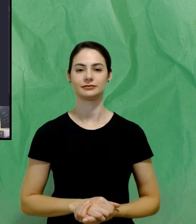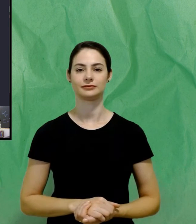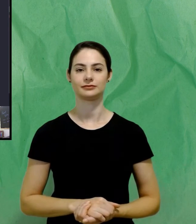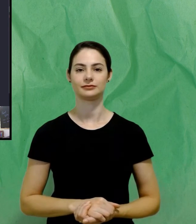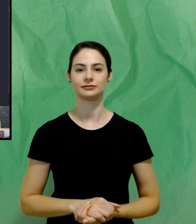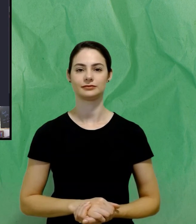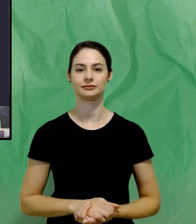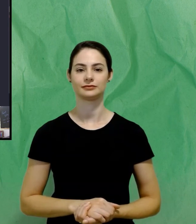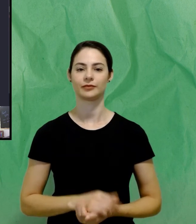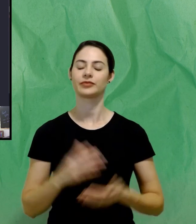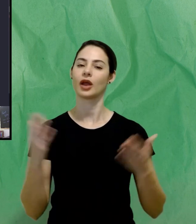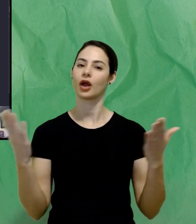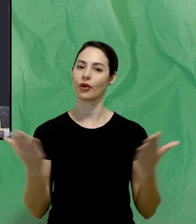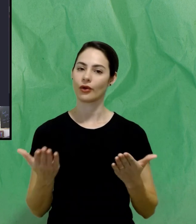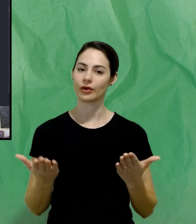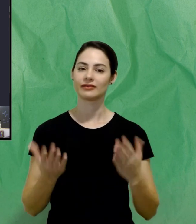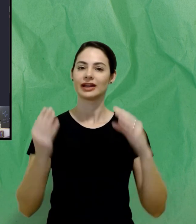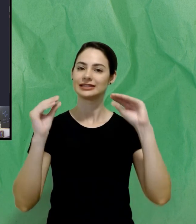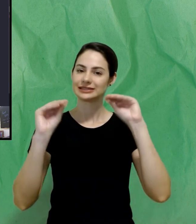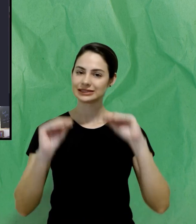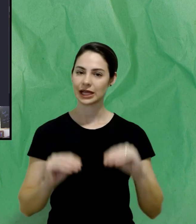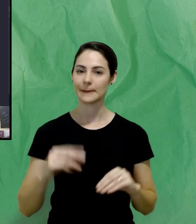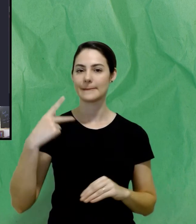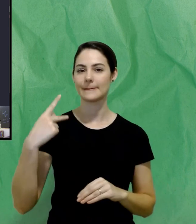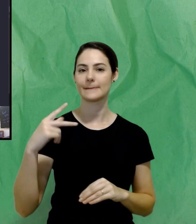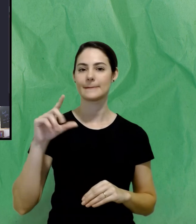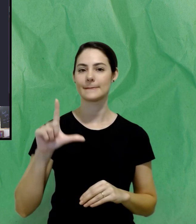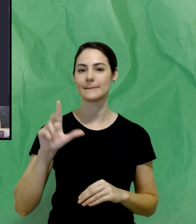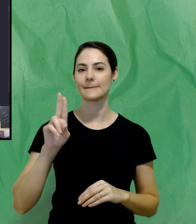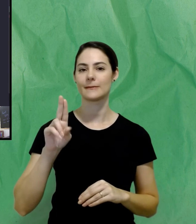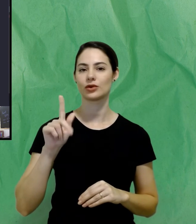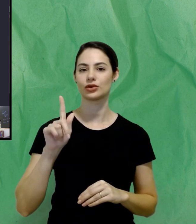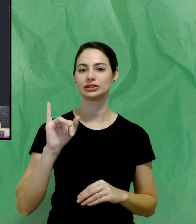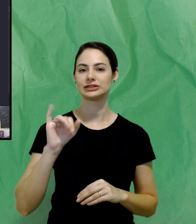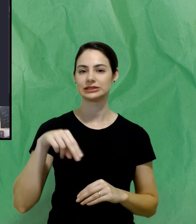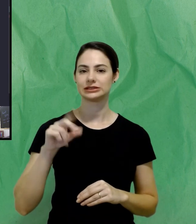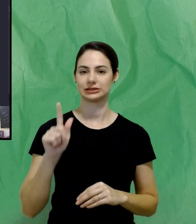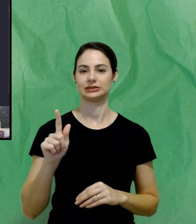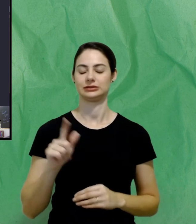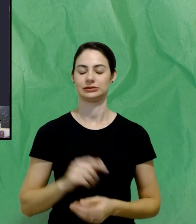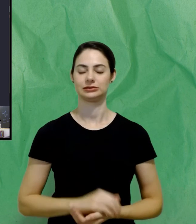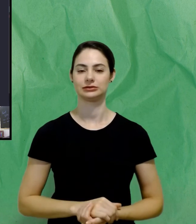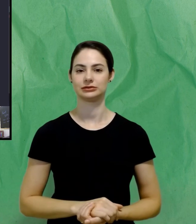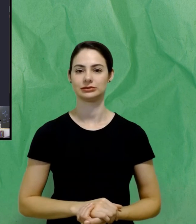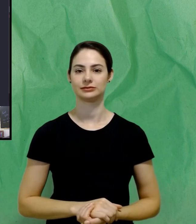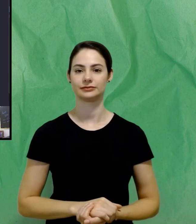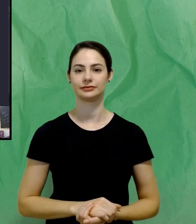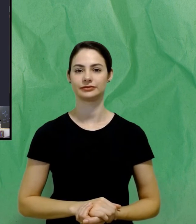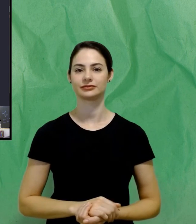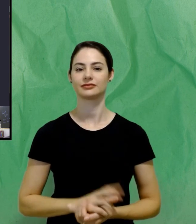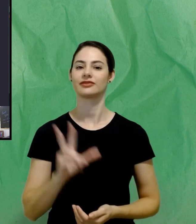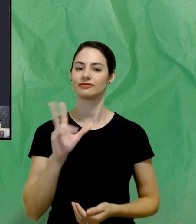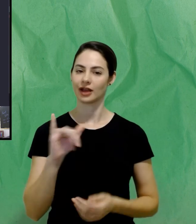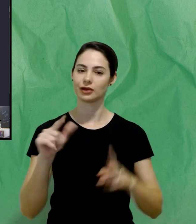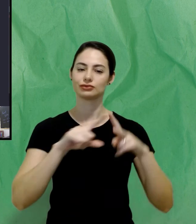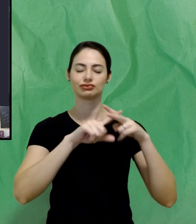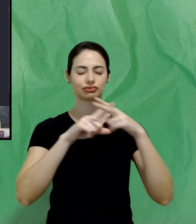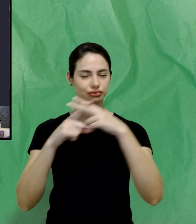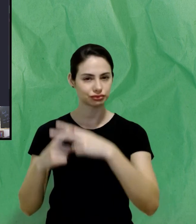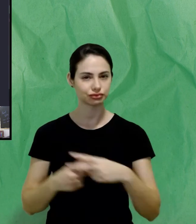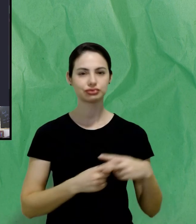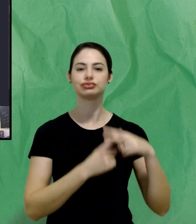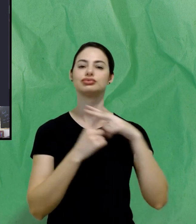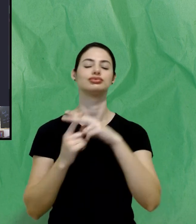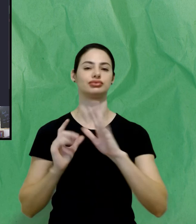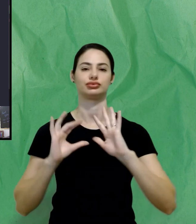E agora a gente vai adicionar um plugin, né? Esse plugin aqui é que vai fazer toda a configuração nativa